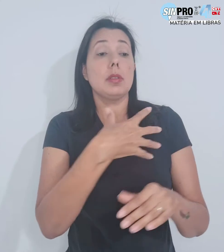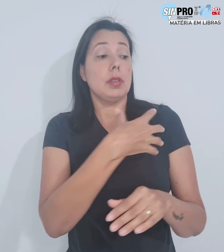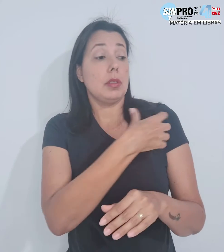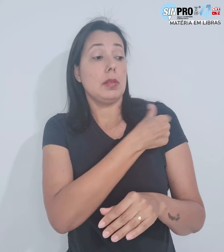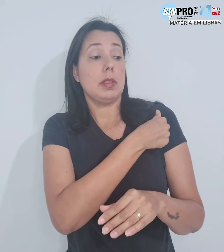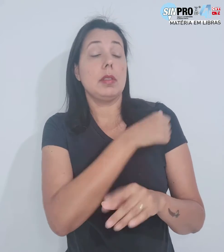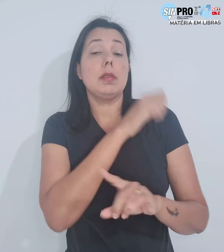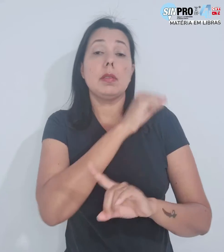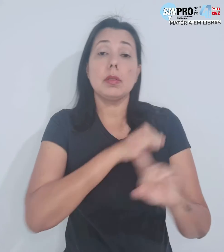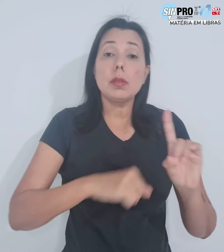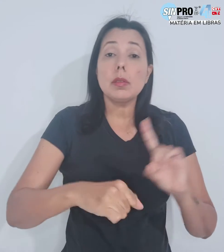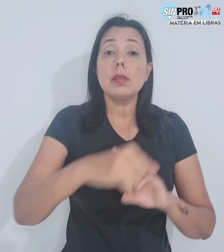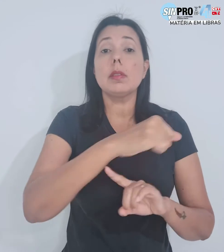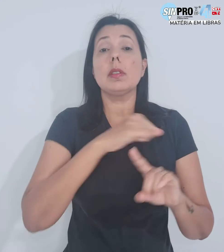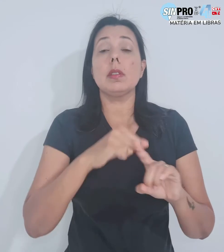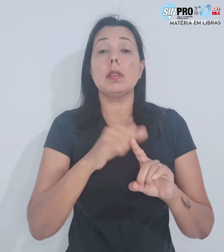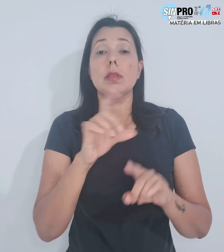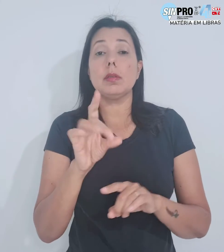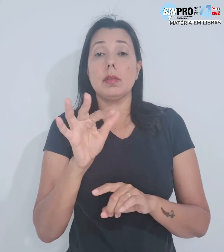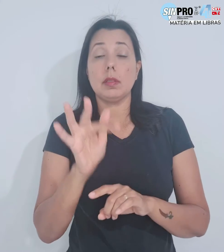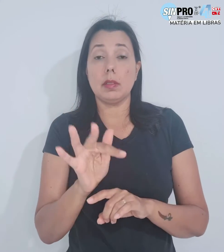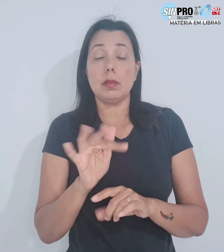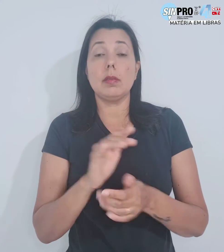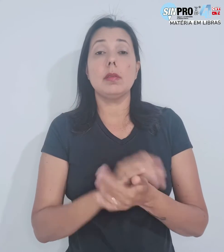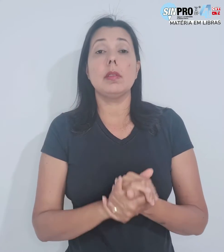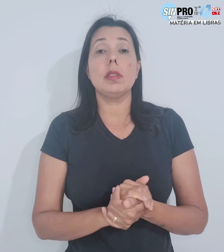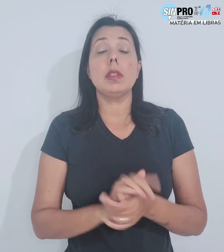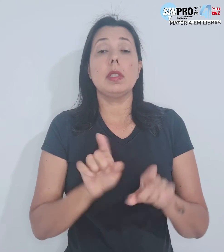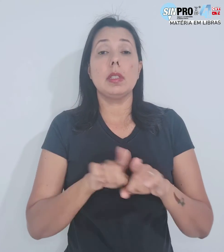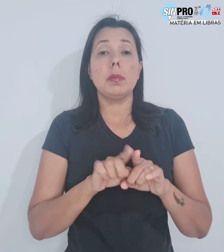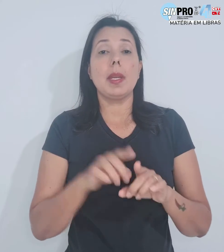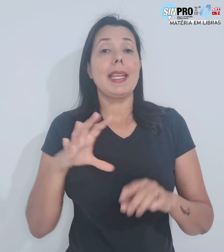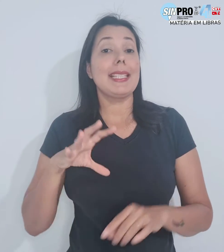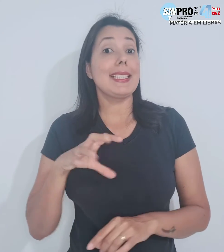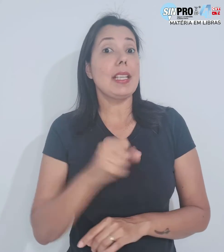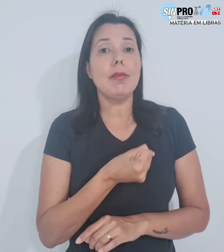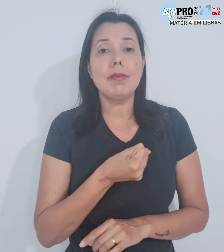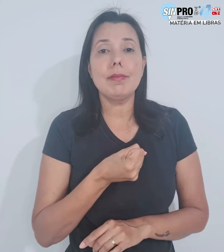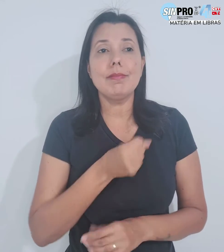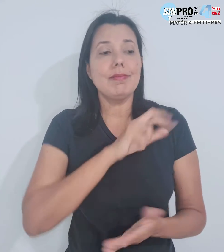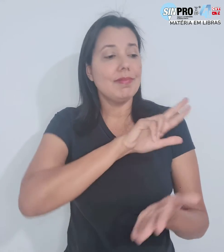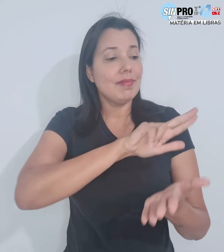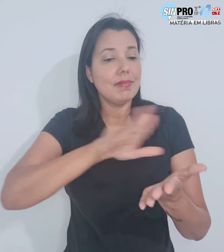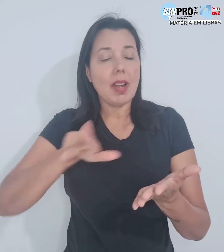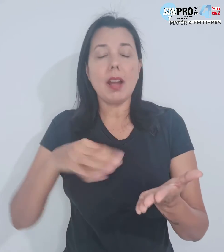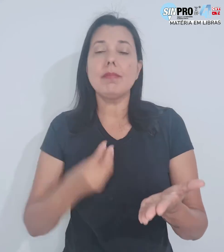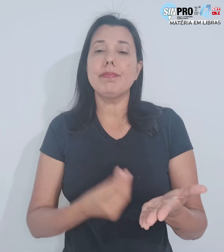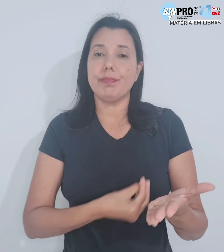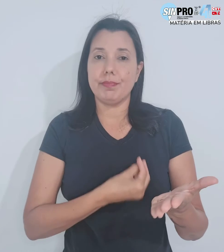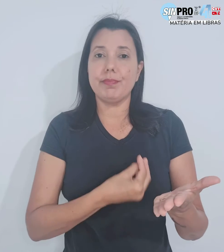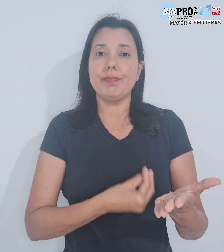de imunização da sociedade do Distrito Federal e salvaria milhares de vidas.